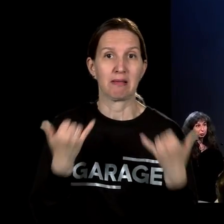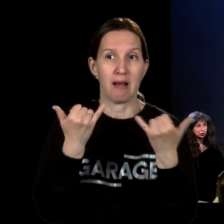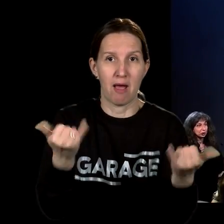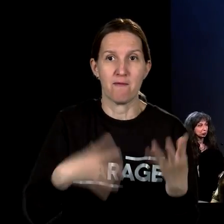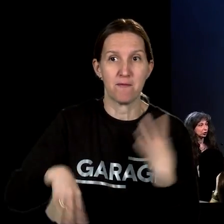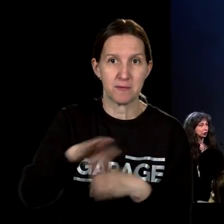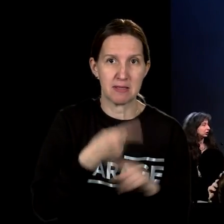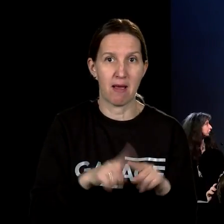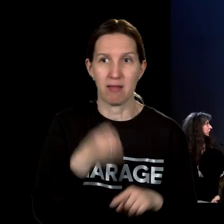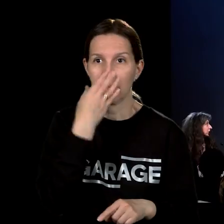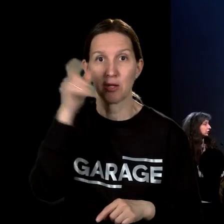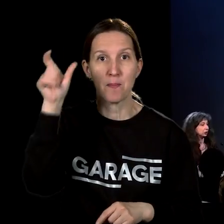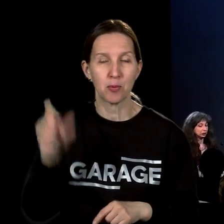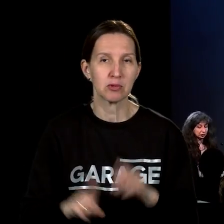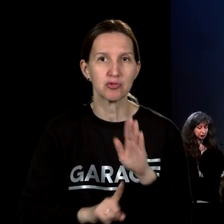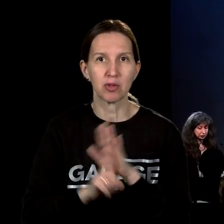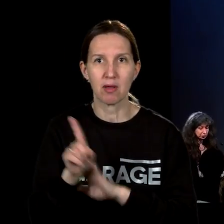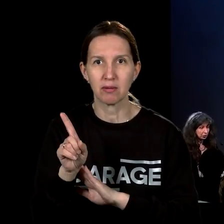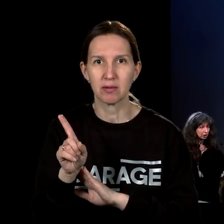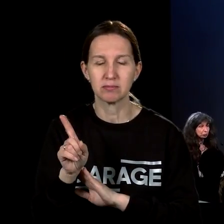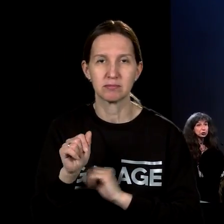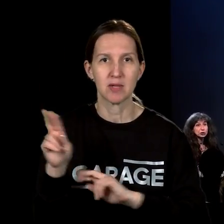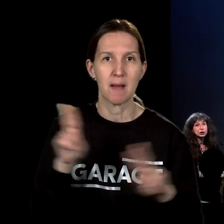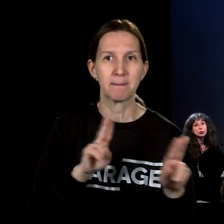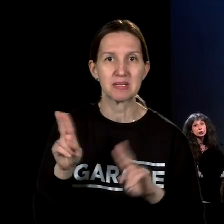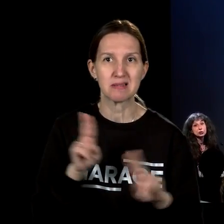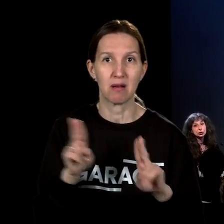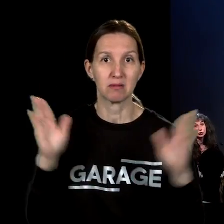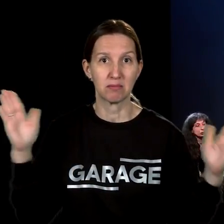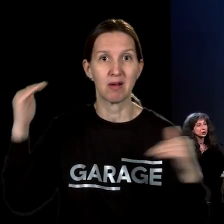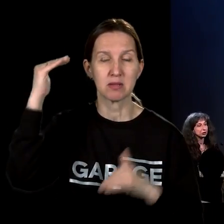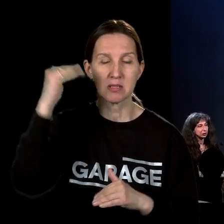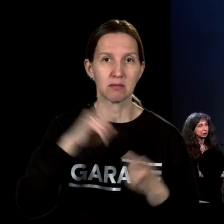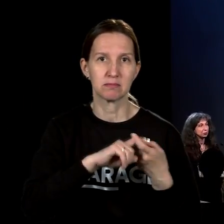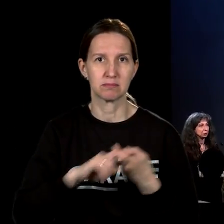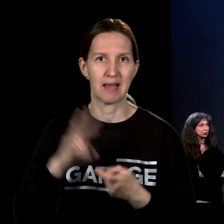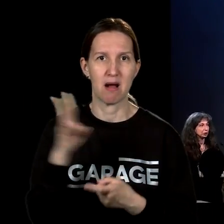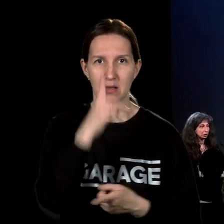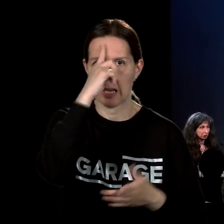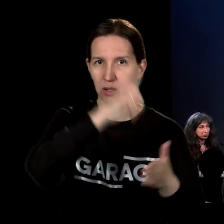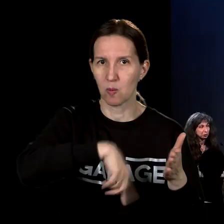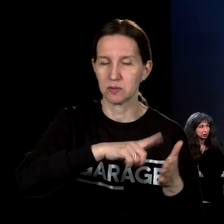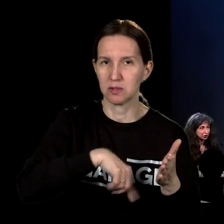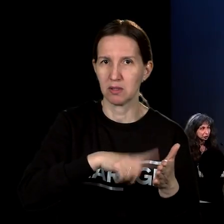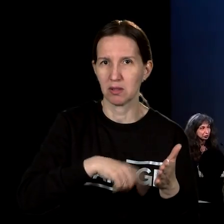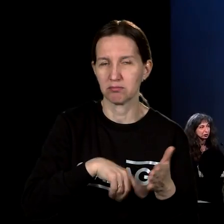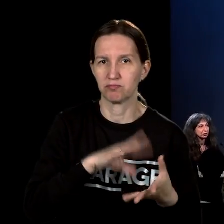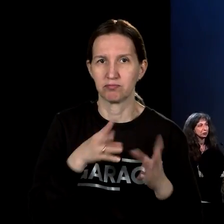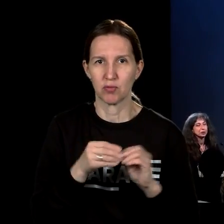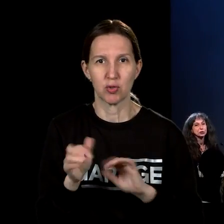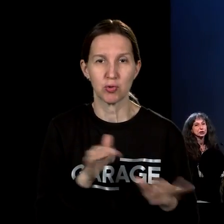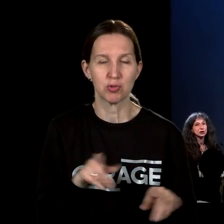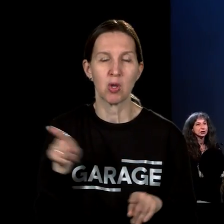всех. Это японец, который начинает писать... работа на религиозный сюжет. Он представляет, например, вот этих монашек